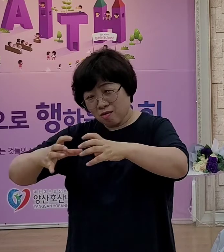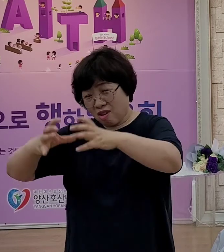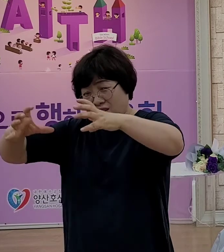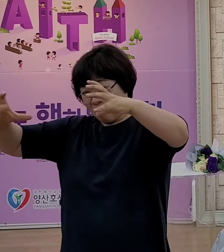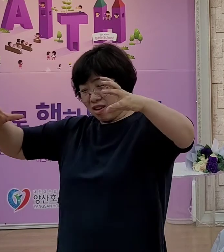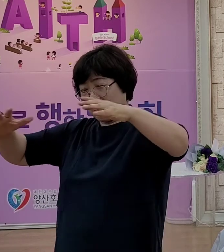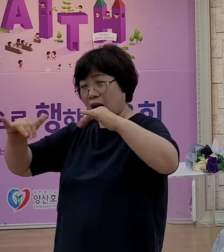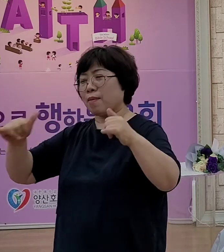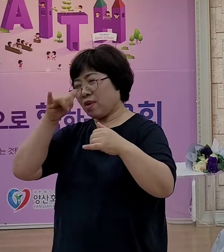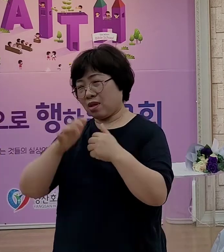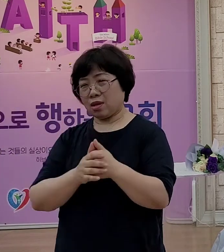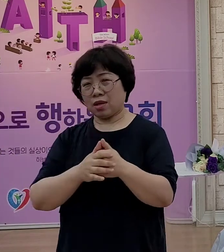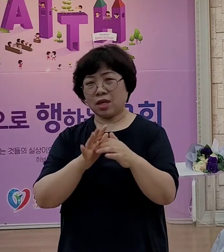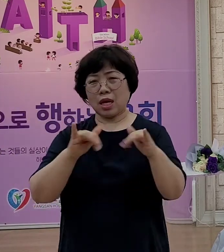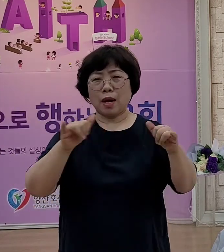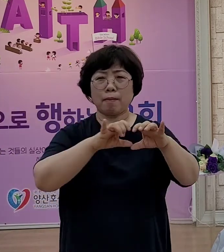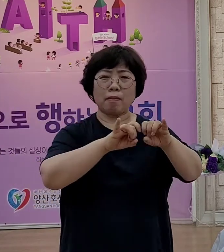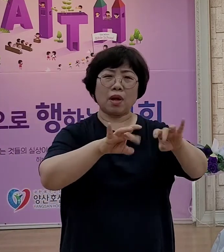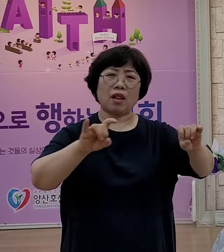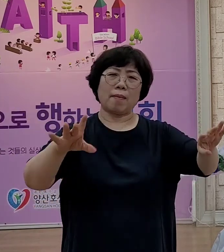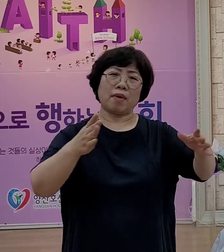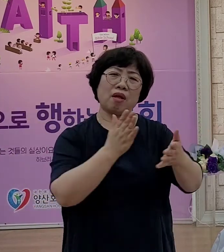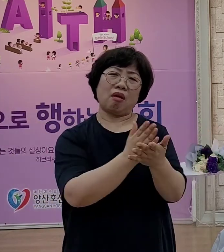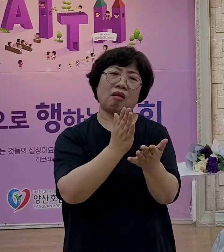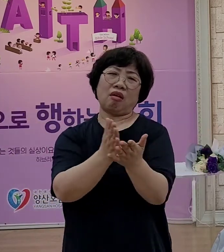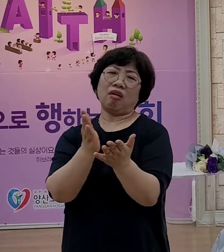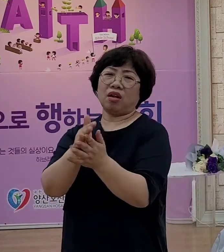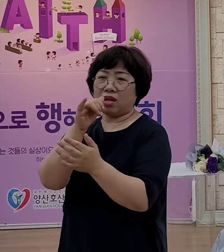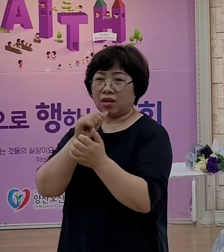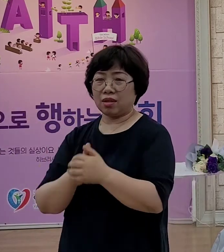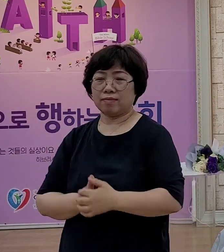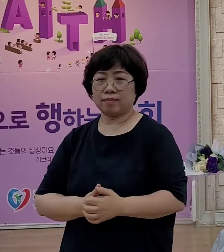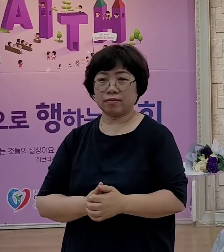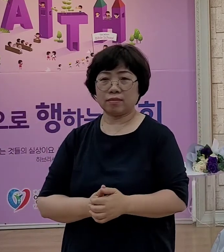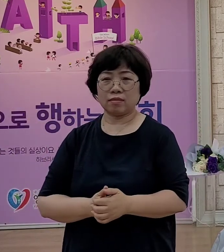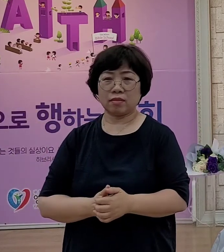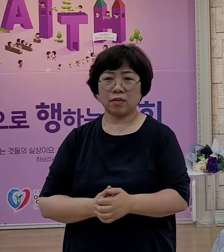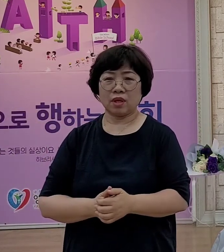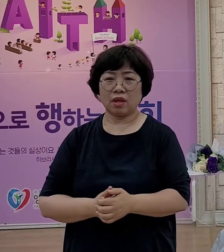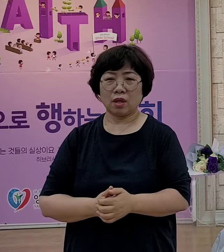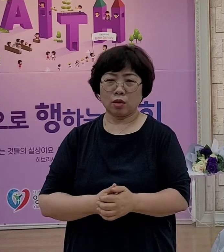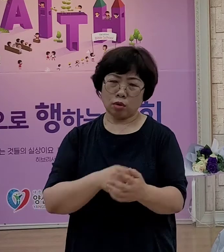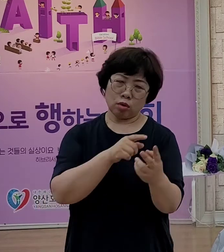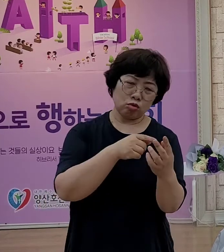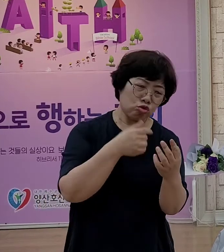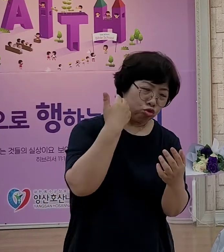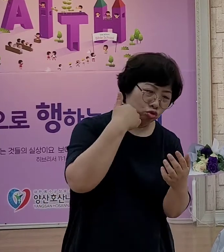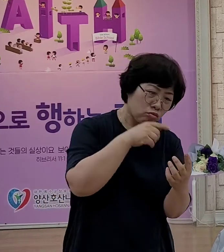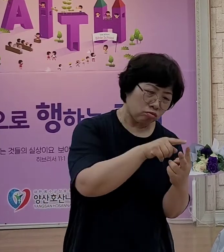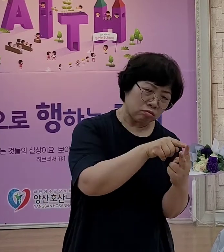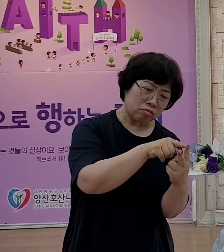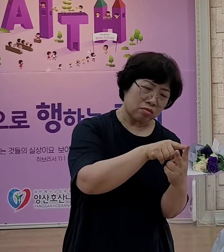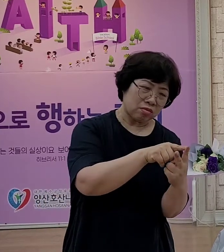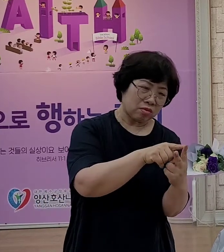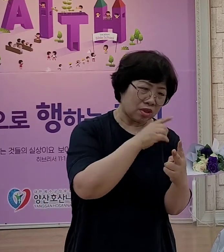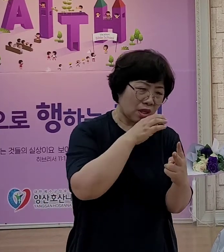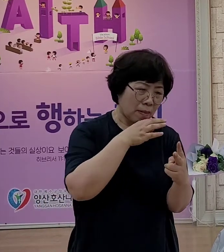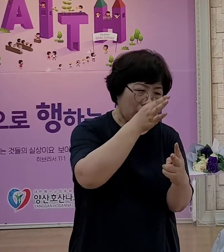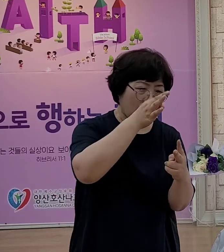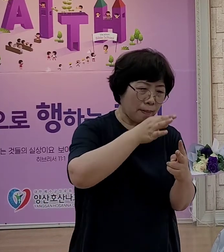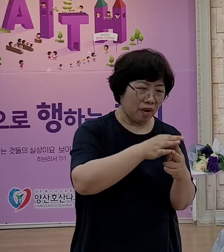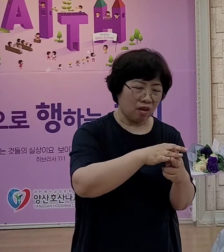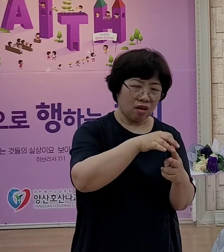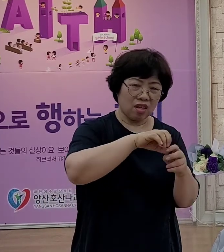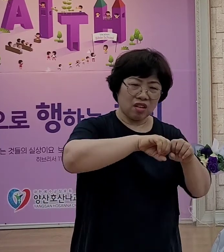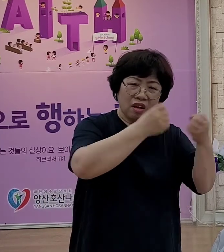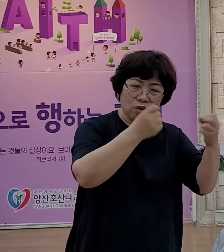늘어나고 배가가 되고 또 다른 사랑방을 남기는데 왜 그 사람만 가면 잘 되던